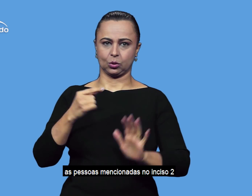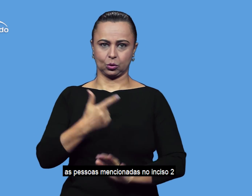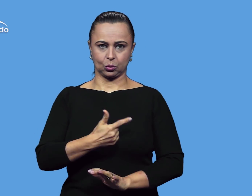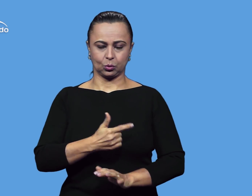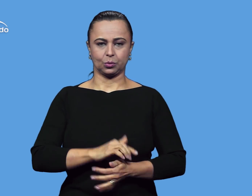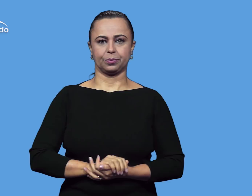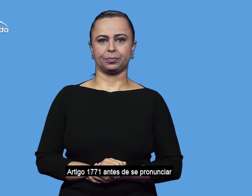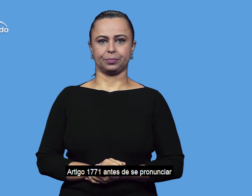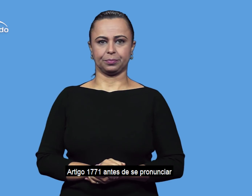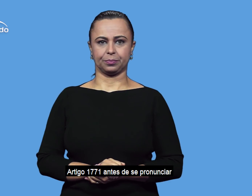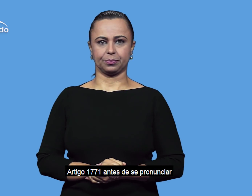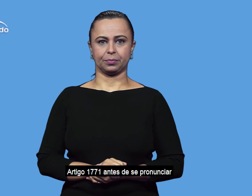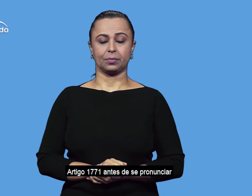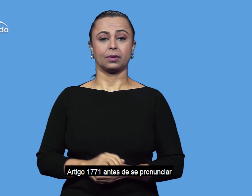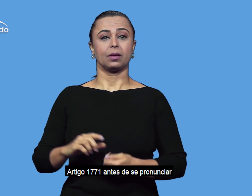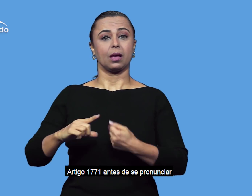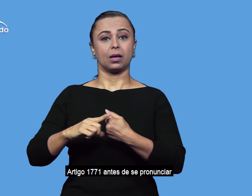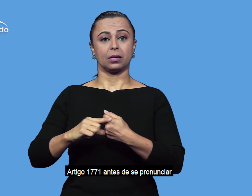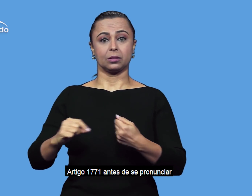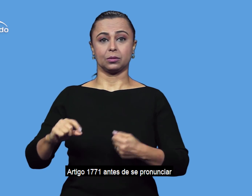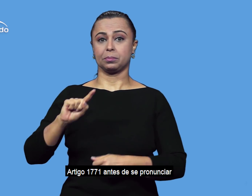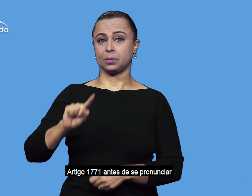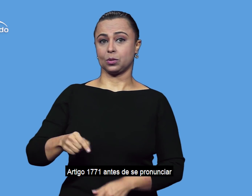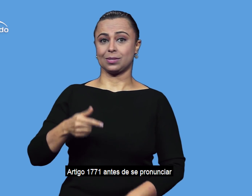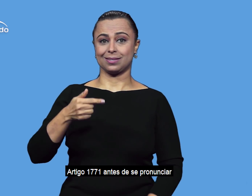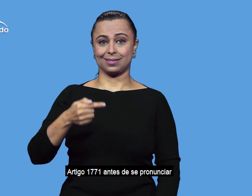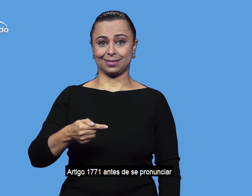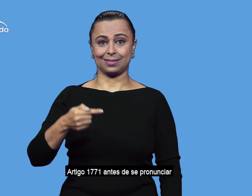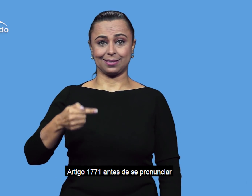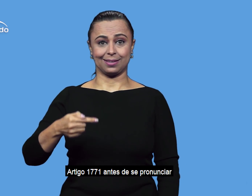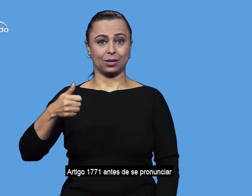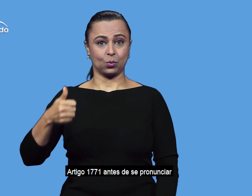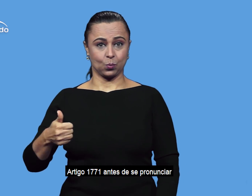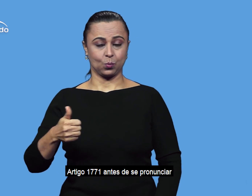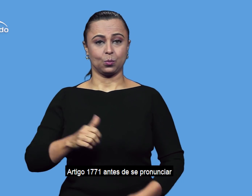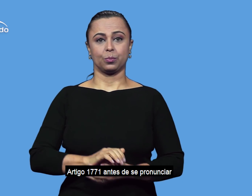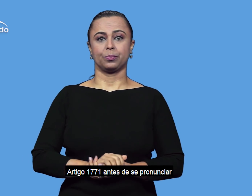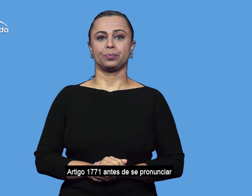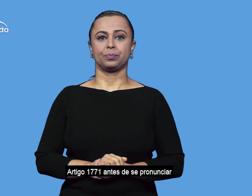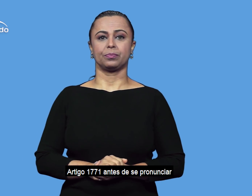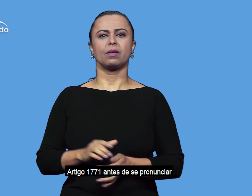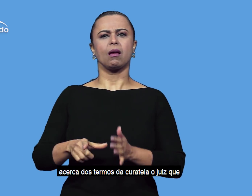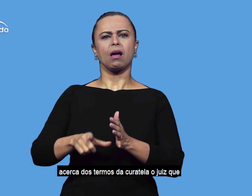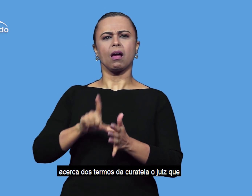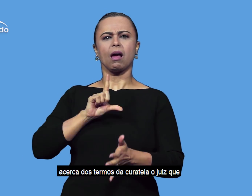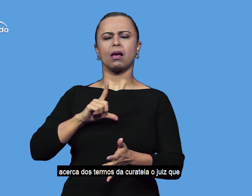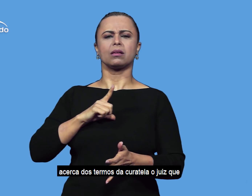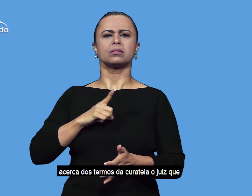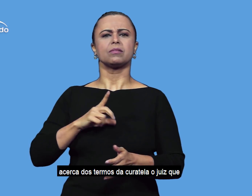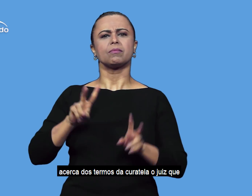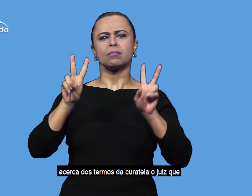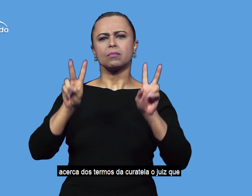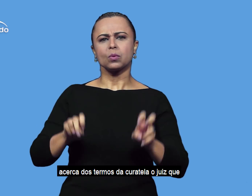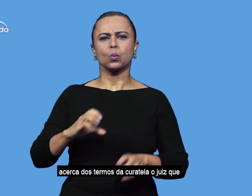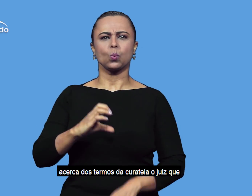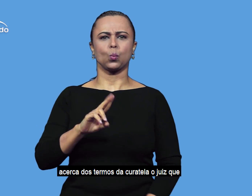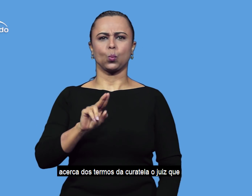o artigo 1771 antes de se pronunciar acerca dos termos da curatela o juiz que